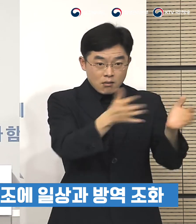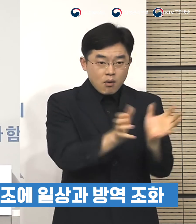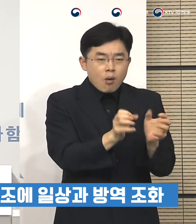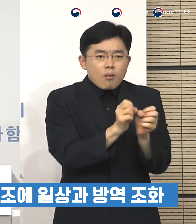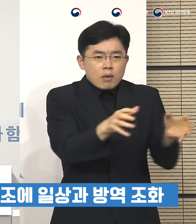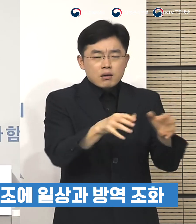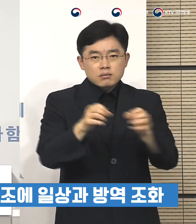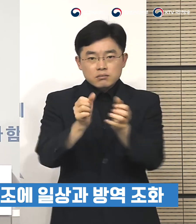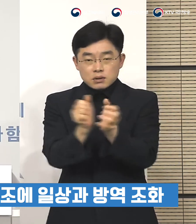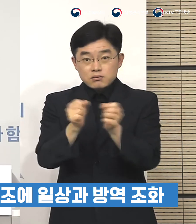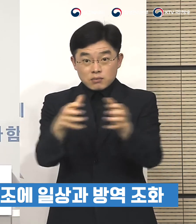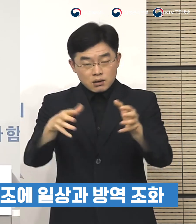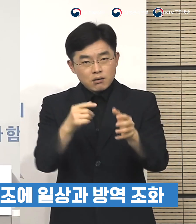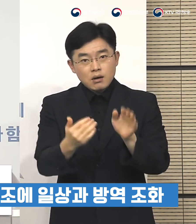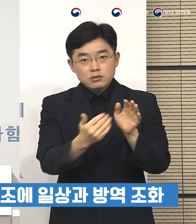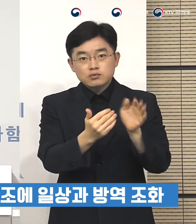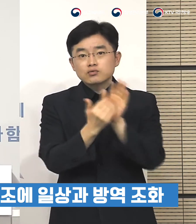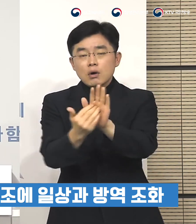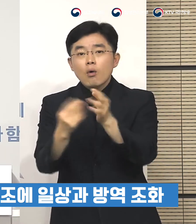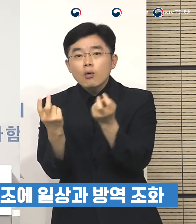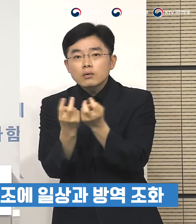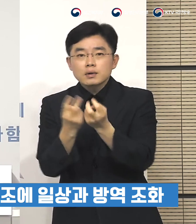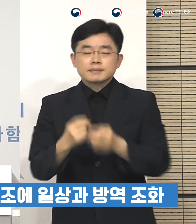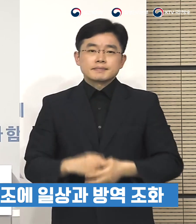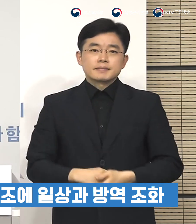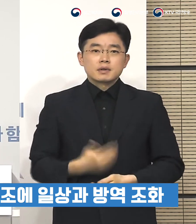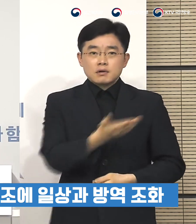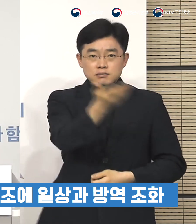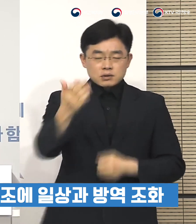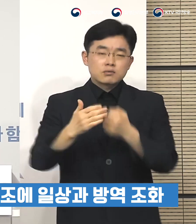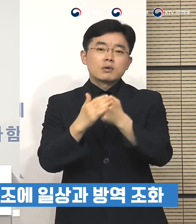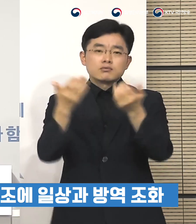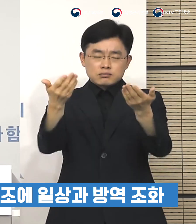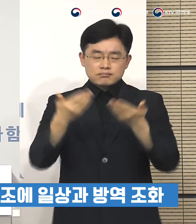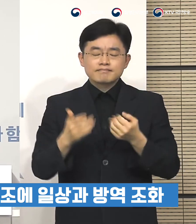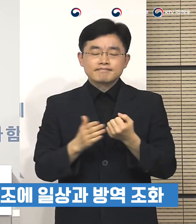크게 확산되지 않은 것 역시 국민 여러분 덕분이었습니다.